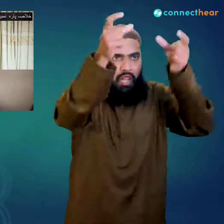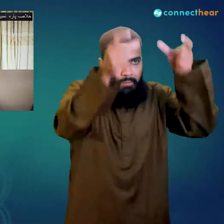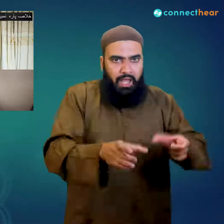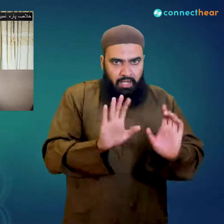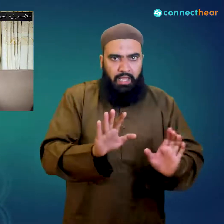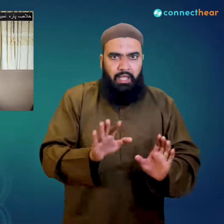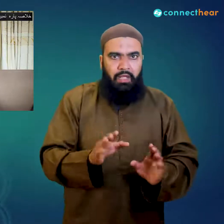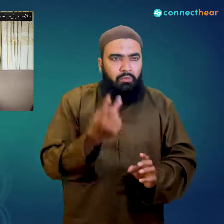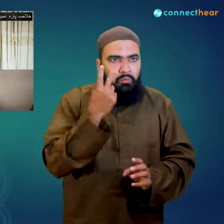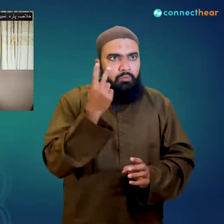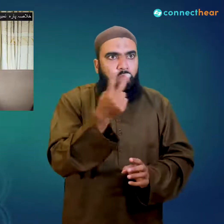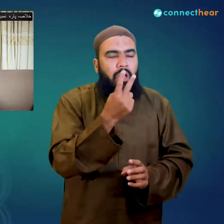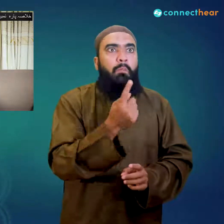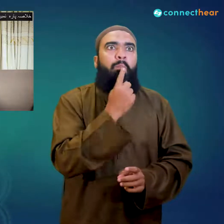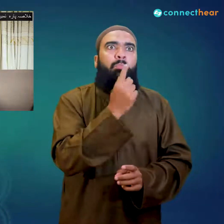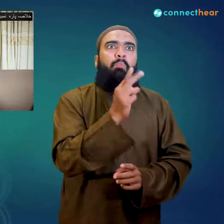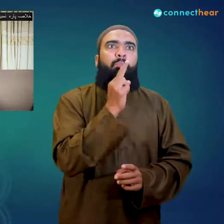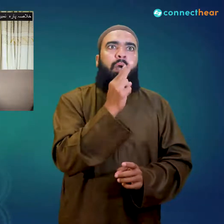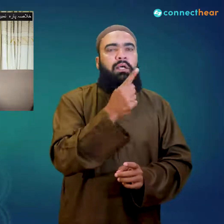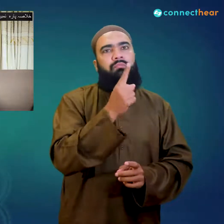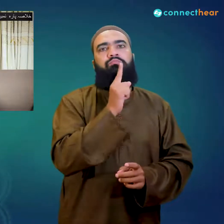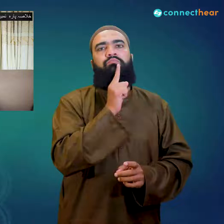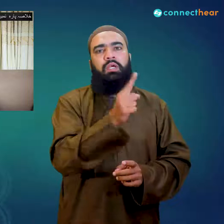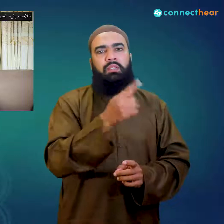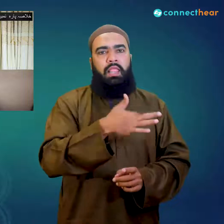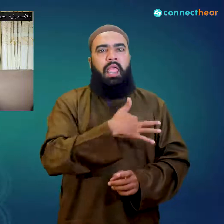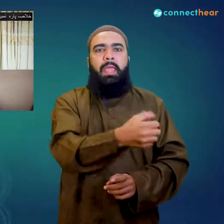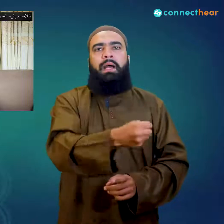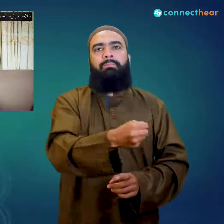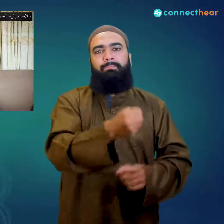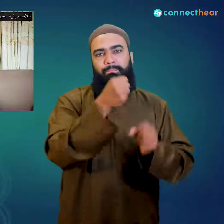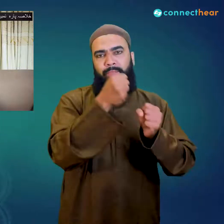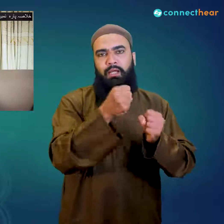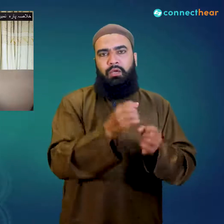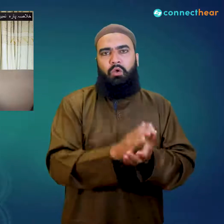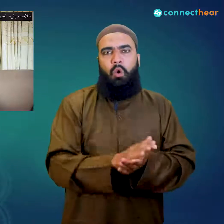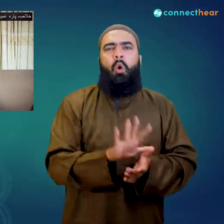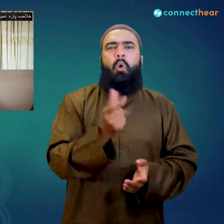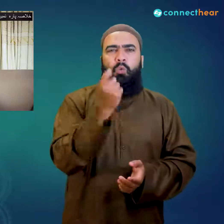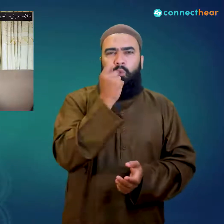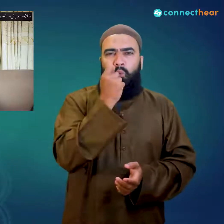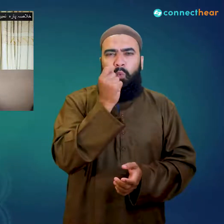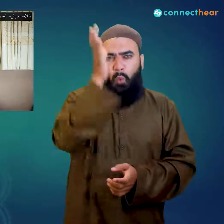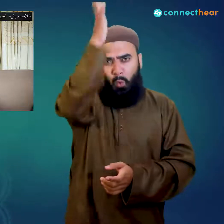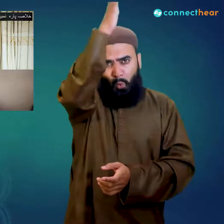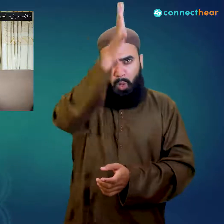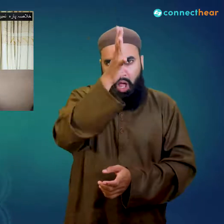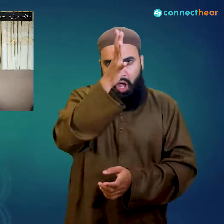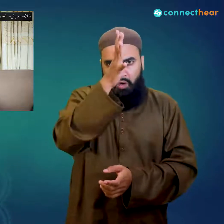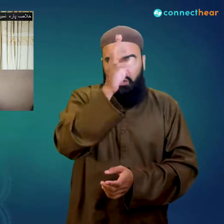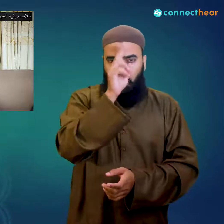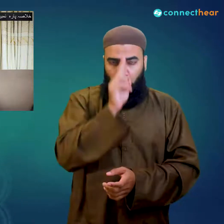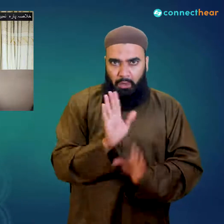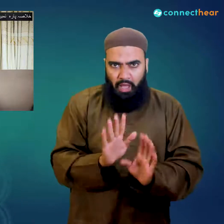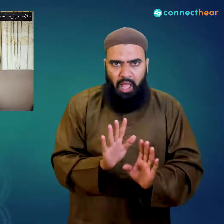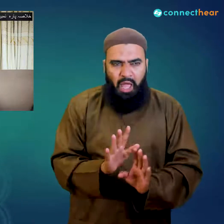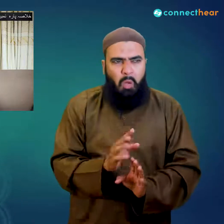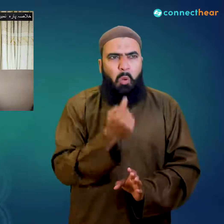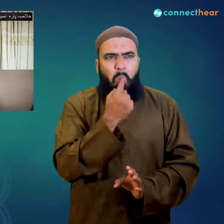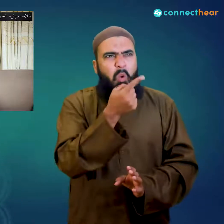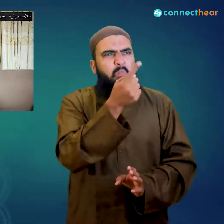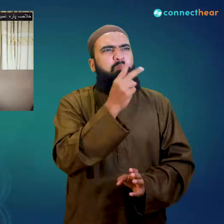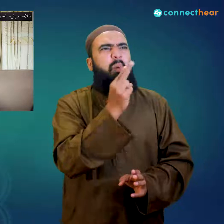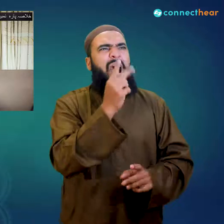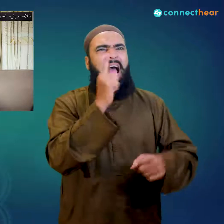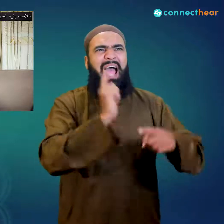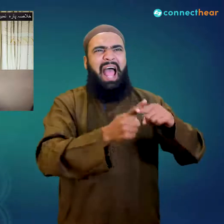لیتے ہیں، اور یہ ان کے لیے ہدایت کا باعث بن جاتی ہے، اور جن کے دلوں کے اندر کفر ہوتا ہے وہ اس کا انکار کرتے ہیں، تو